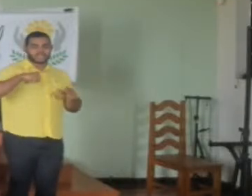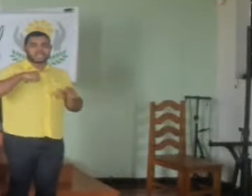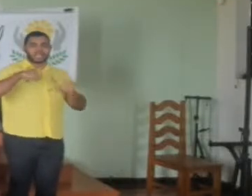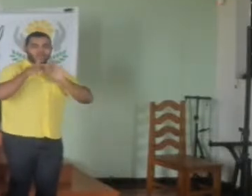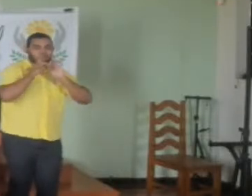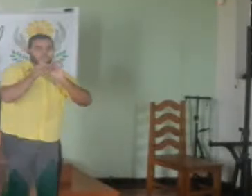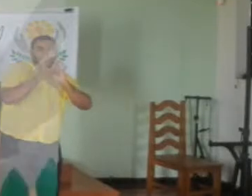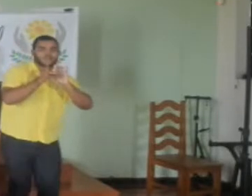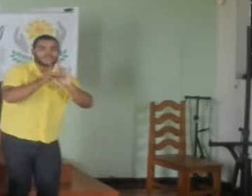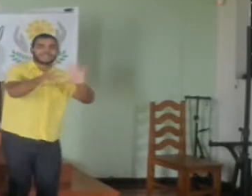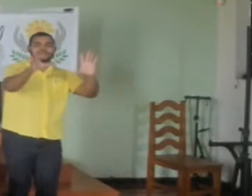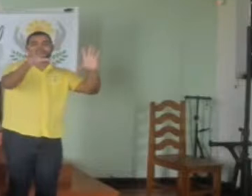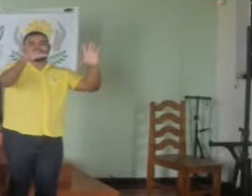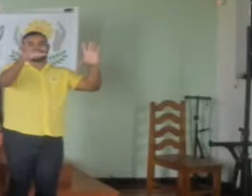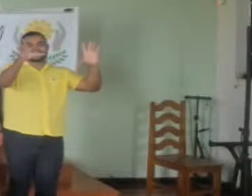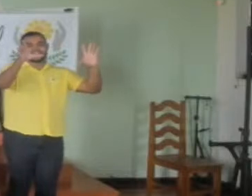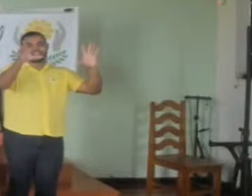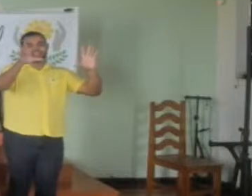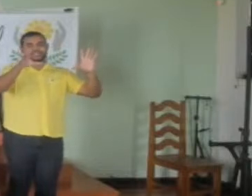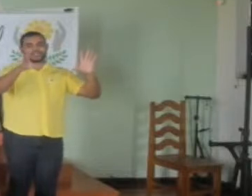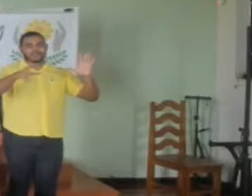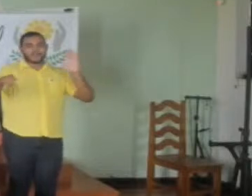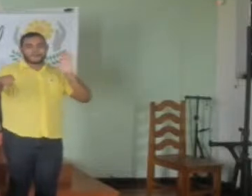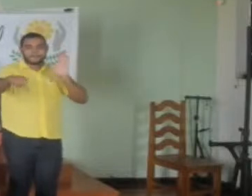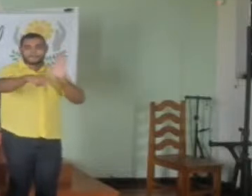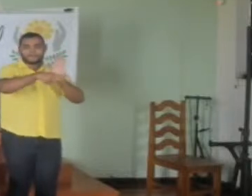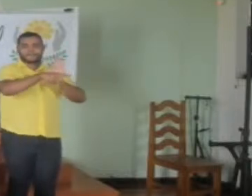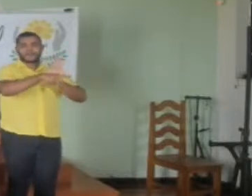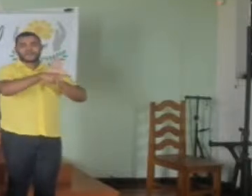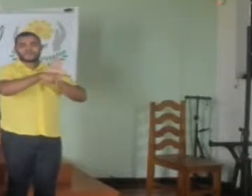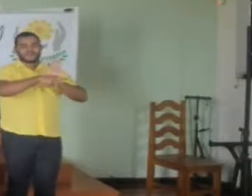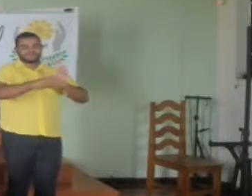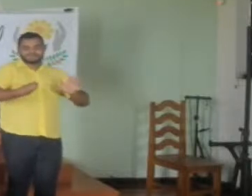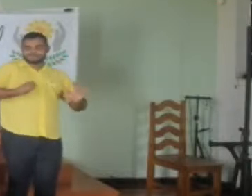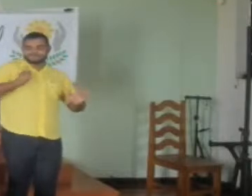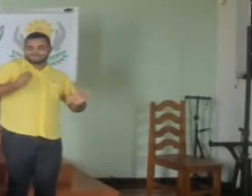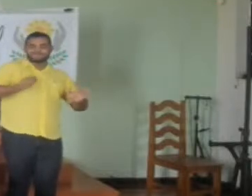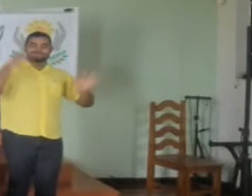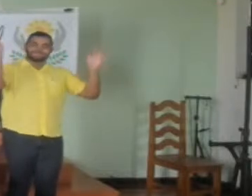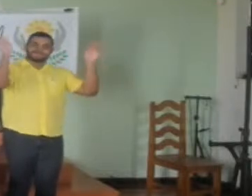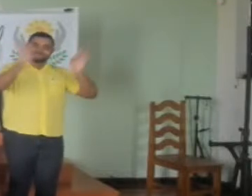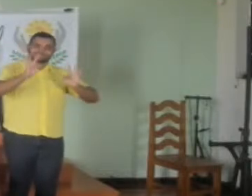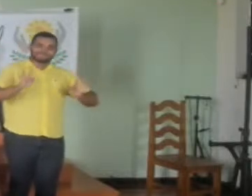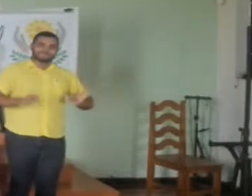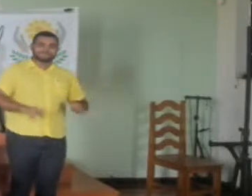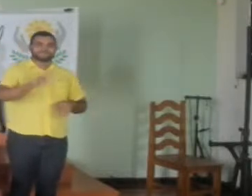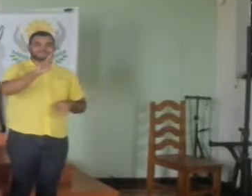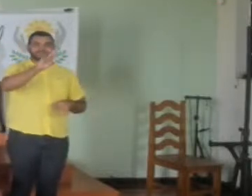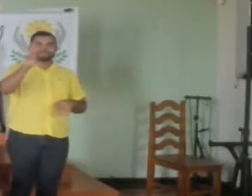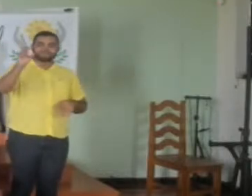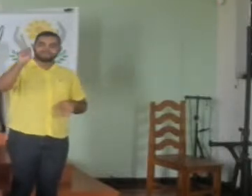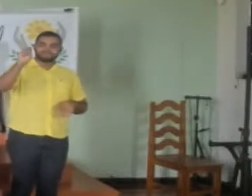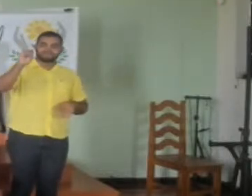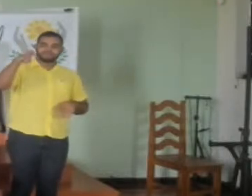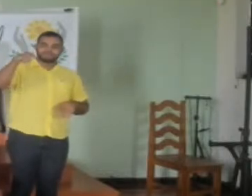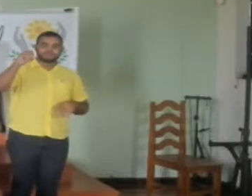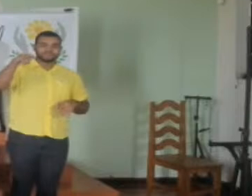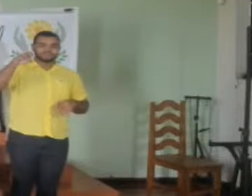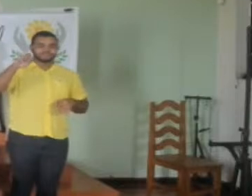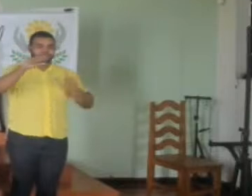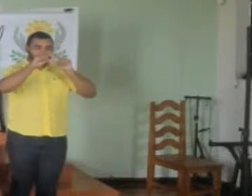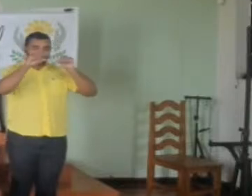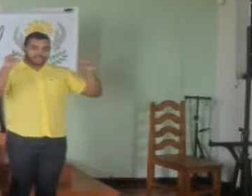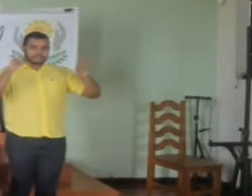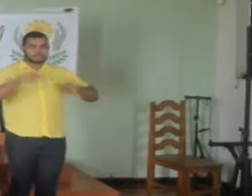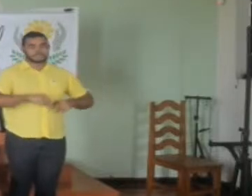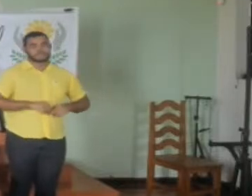liberdade seja a nossa própria substância. Simone de Beauvoir.